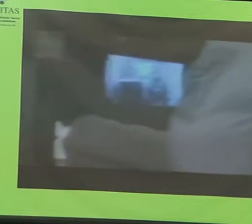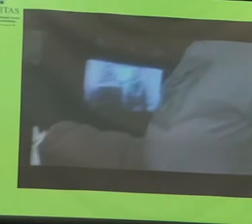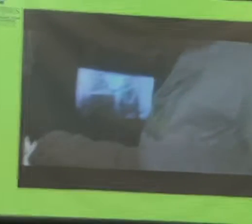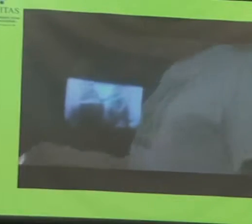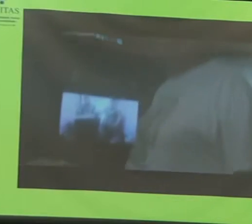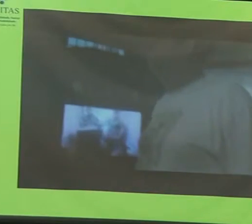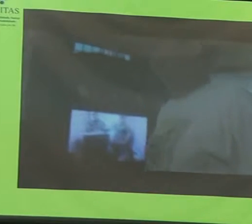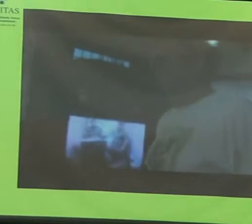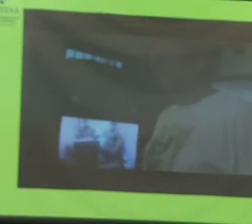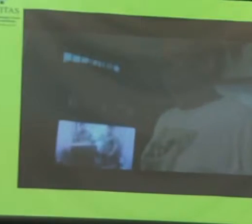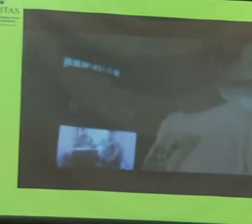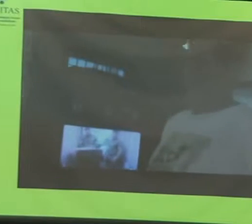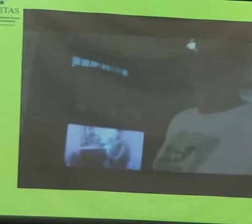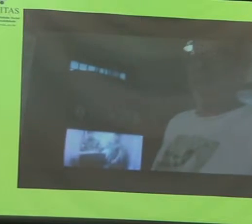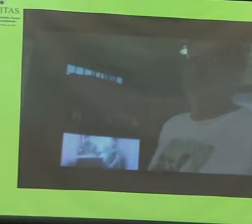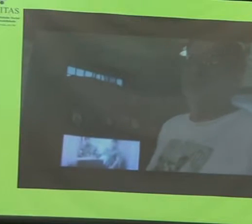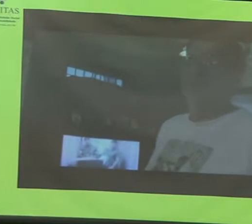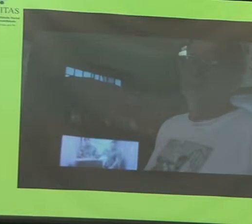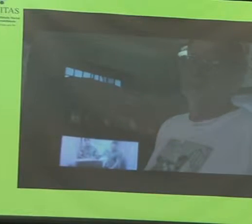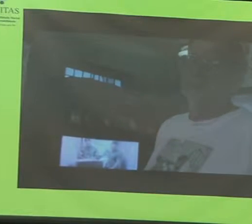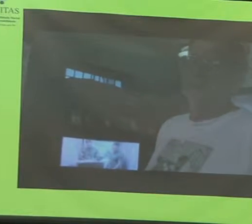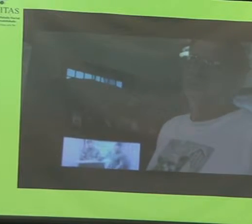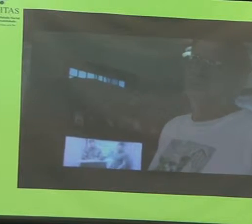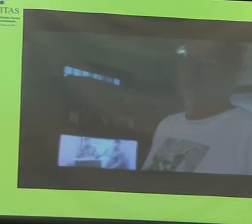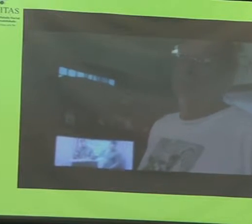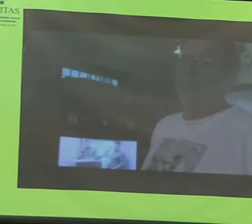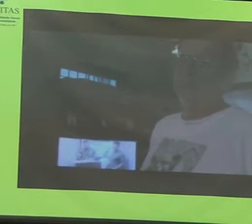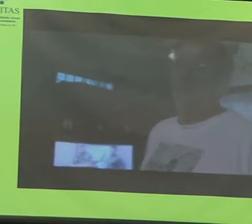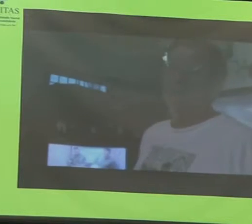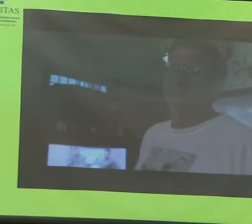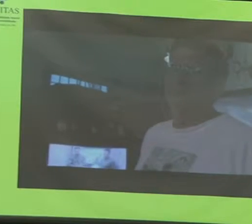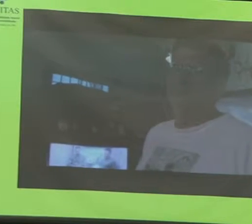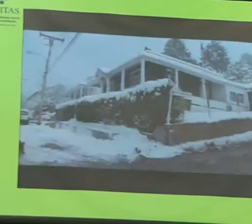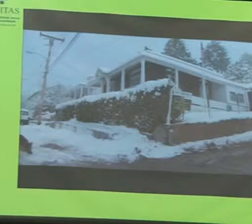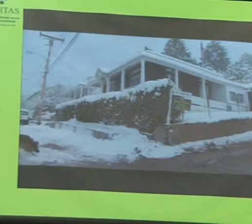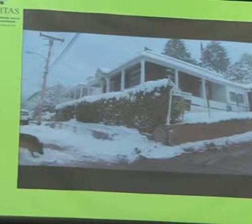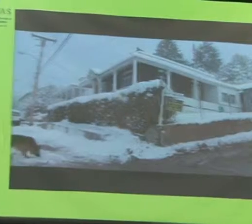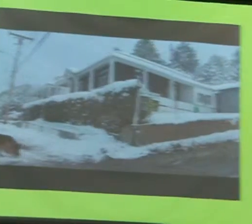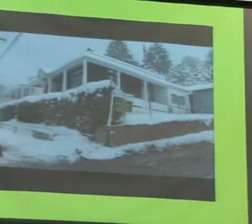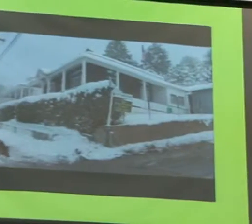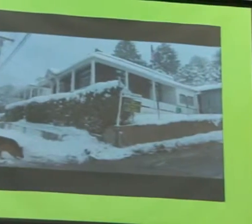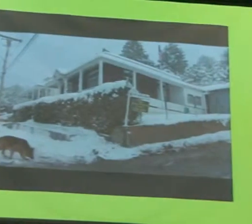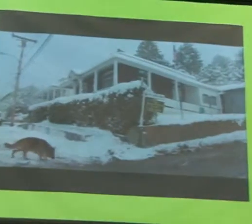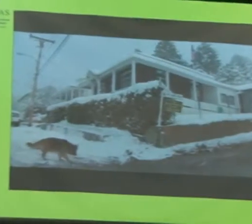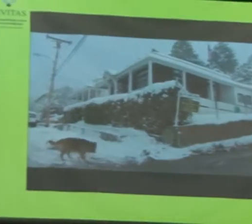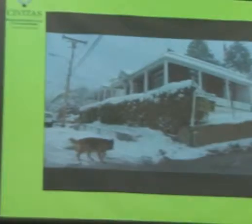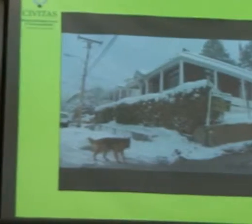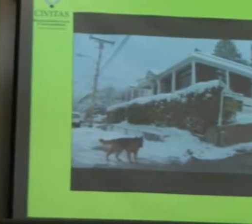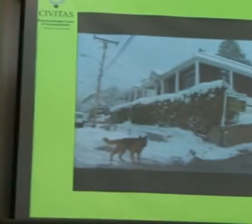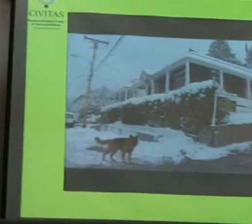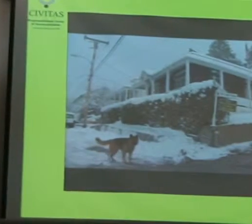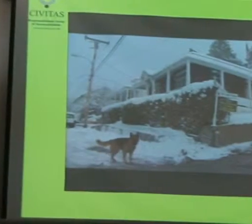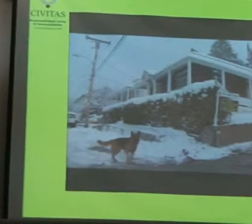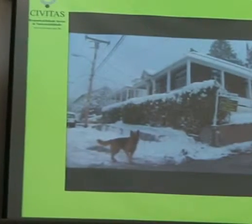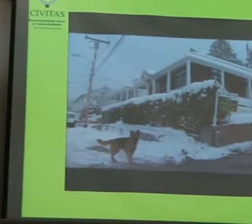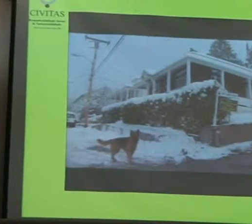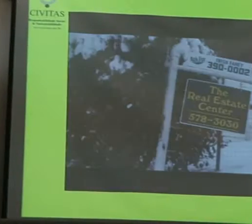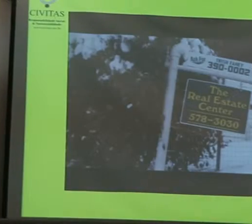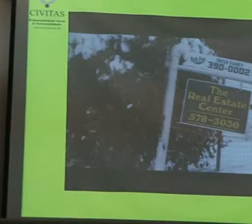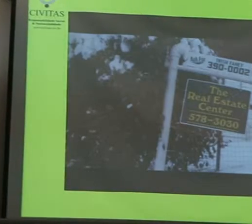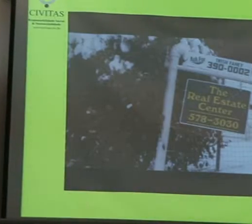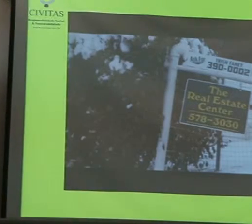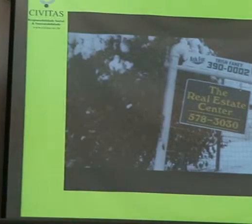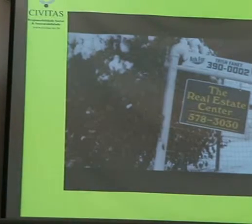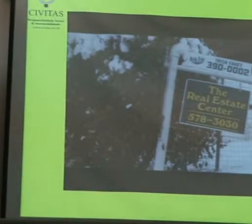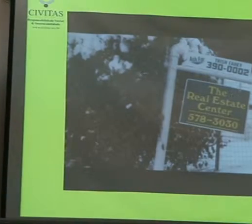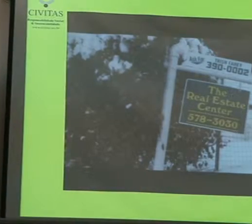Mesmo tendo um plano de saúde, as taxas e cobranças extras logo foram somando a ponto de não poderem mais